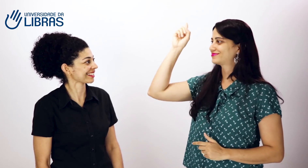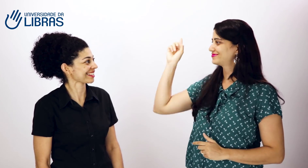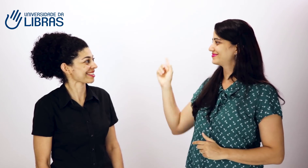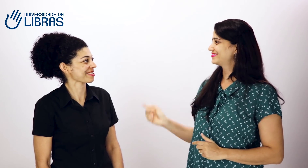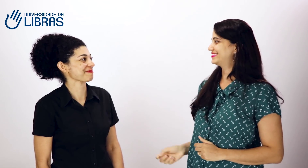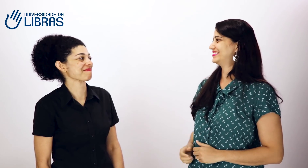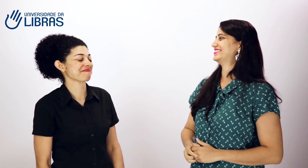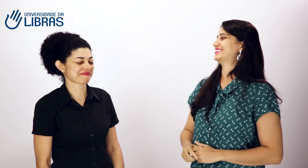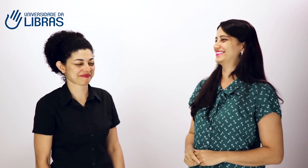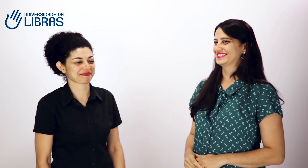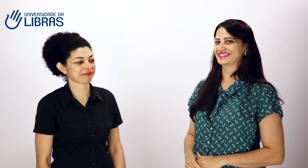eu vou decolar.